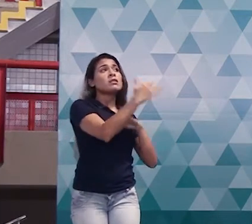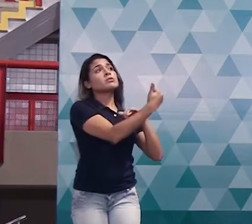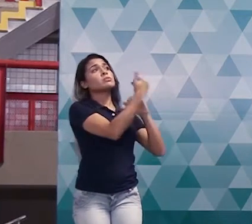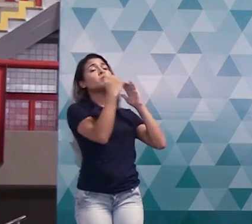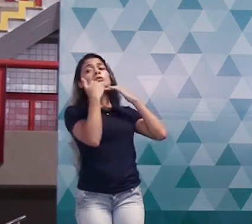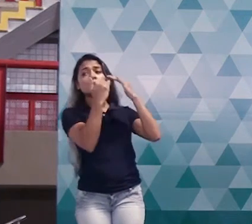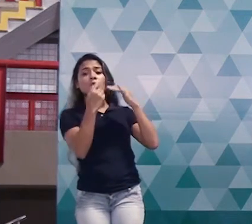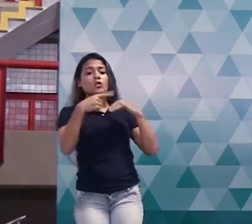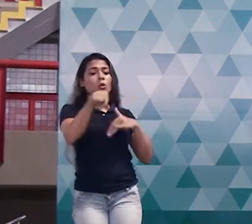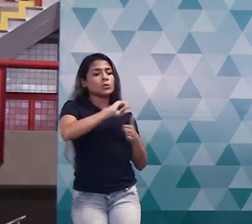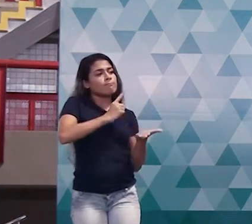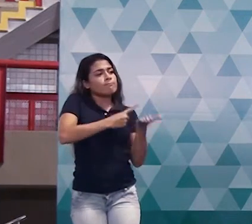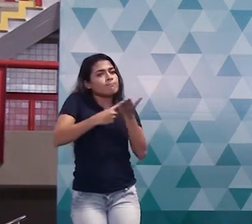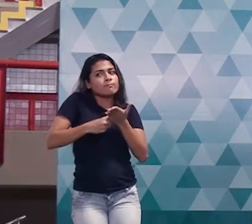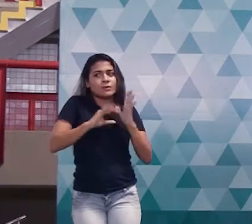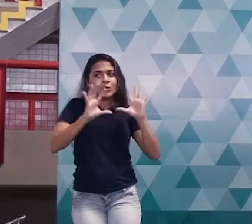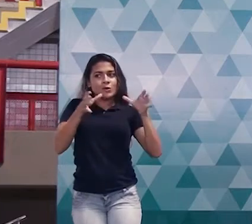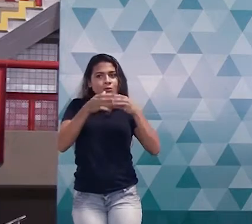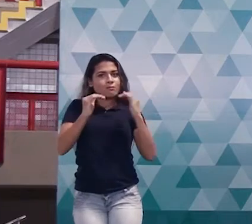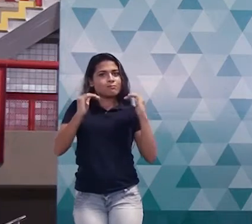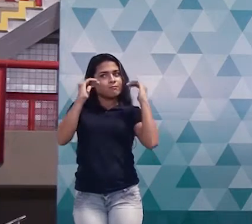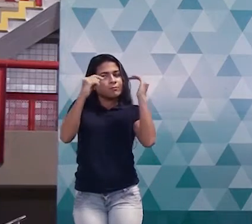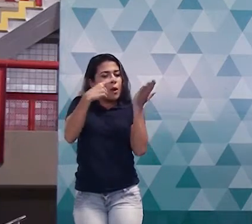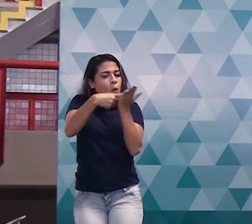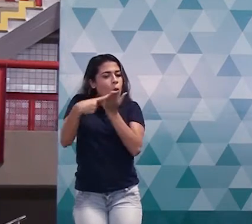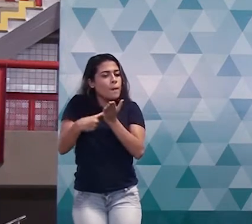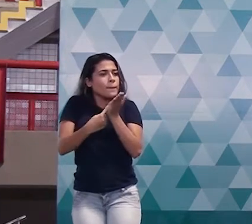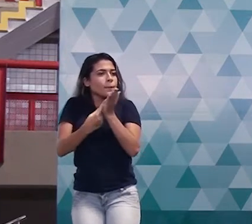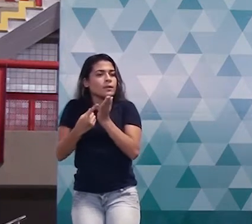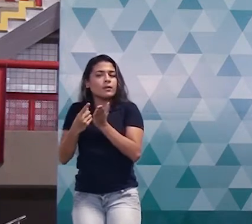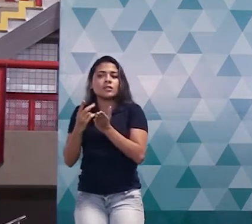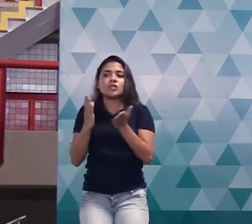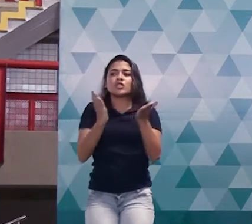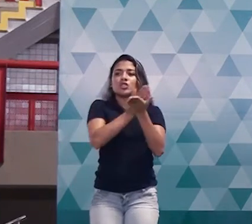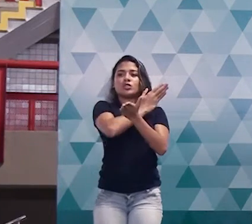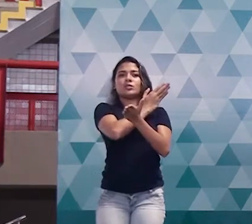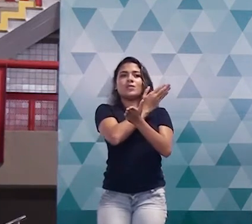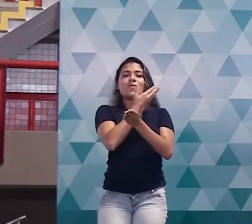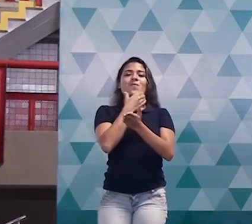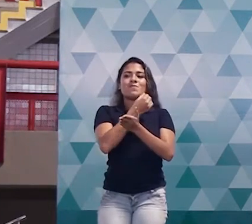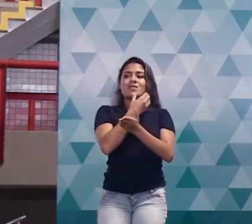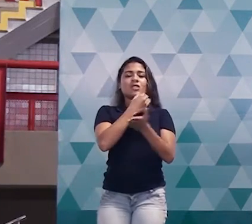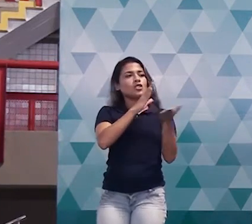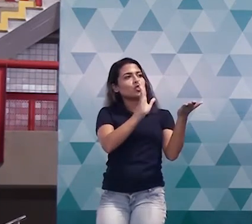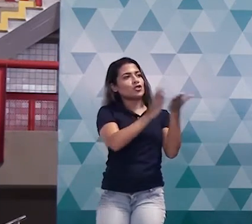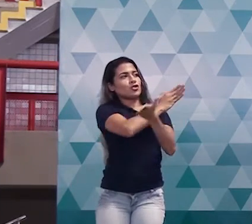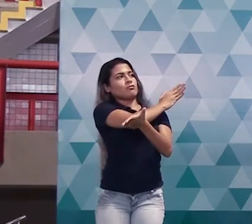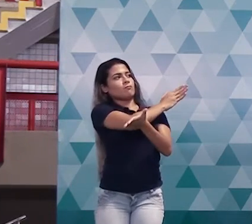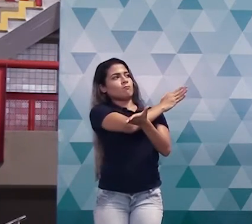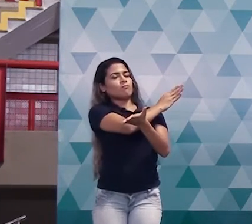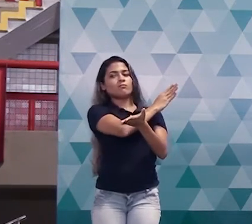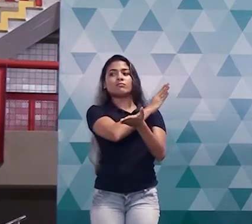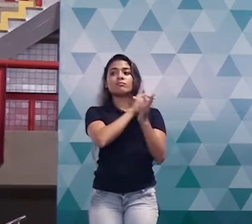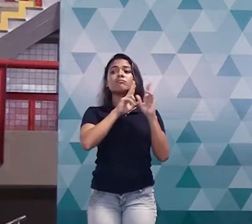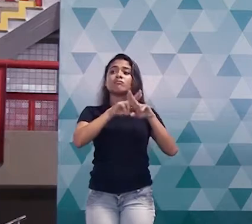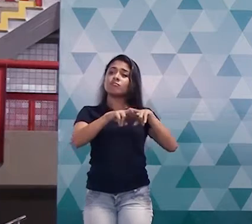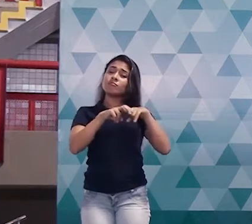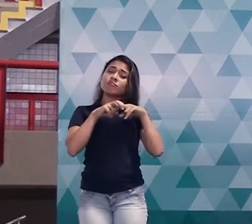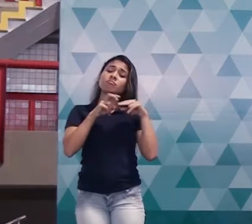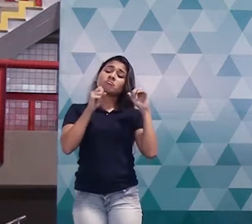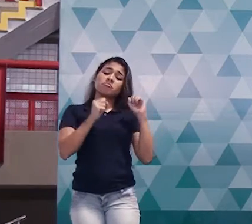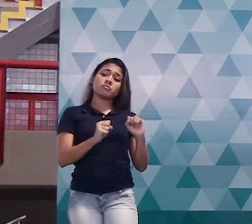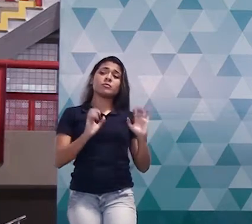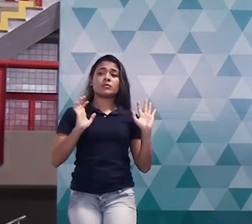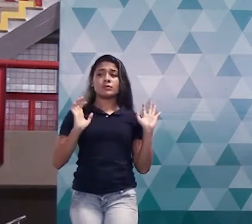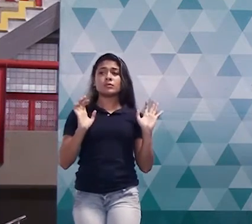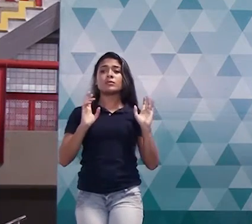derrubá-lo do poder. Lembre que isso era possível na época, porque ele só veio para cá porque Portugal foi invadido pelas tropas napoleônicas. Então